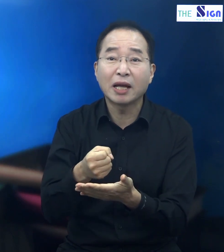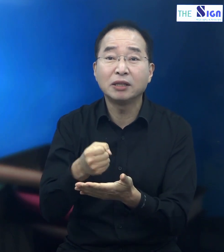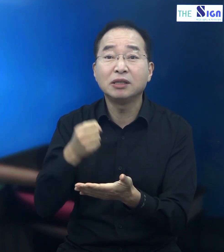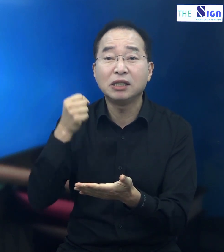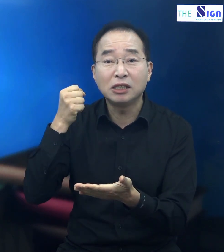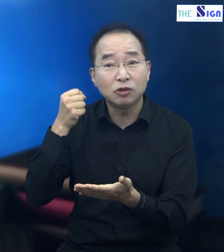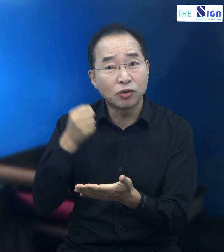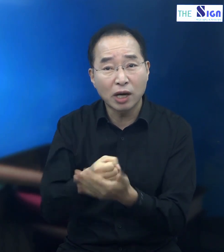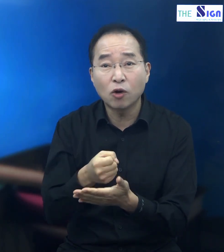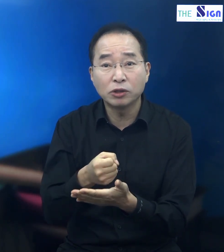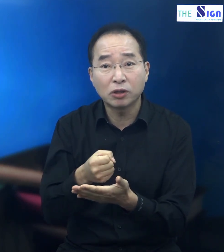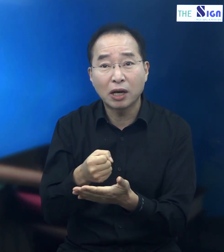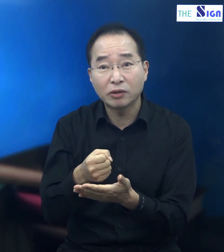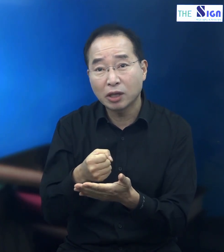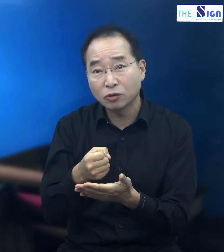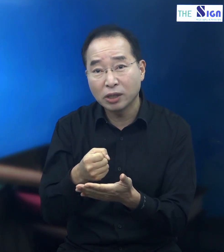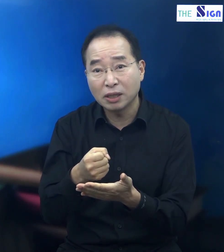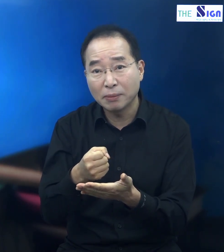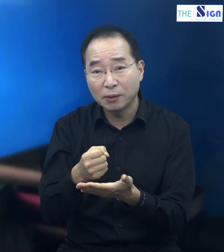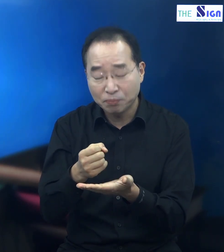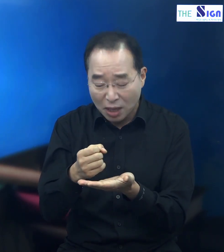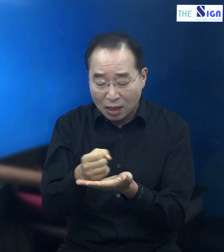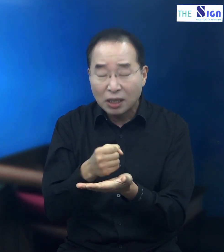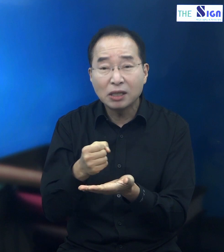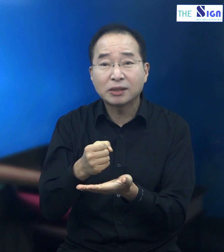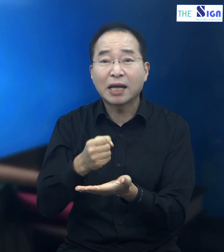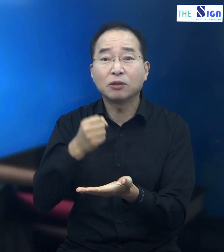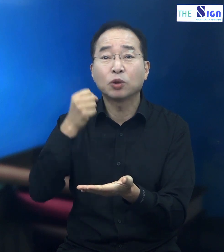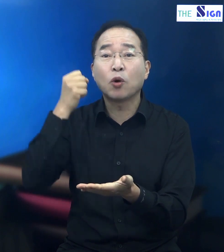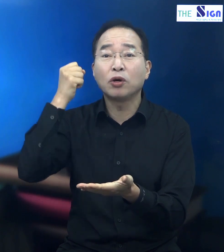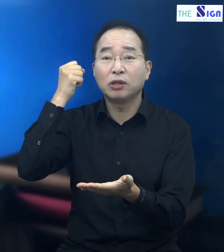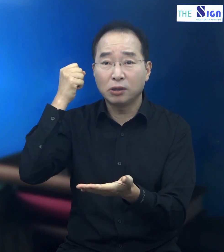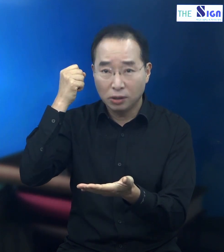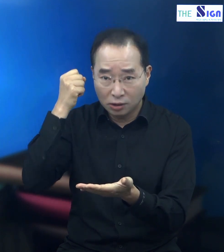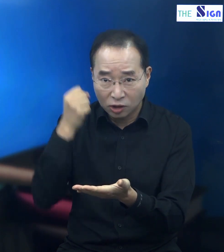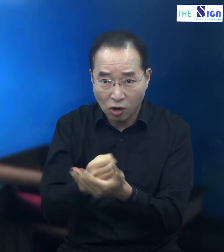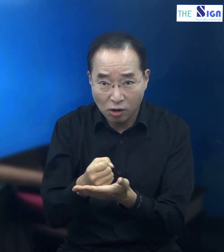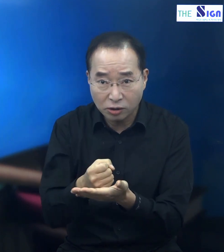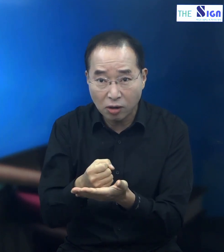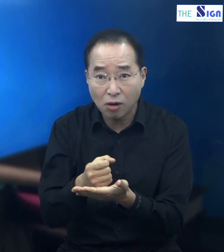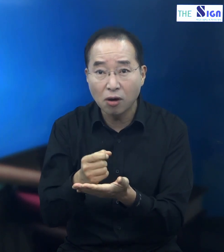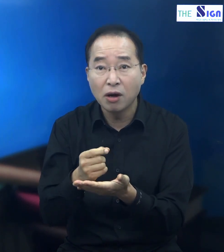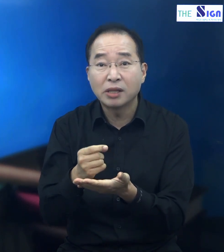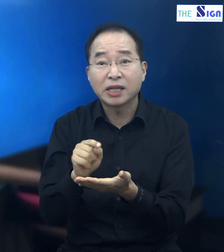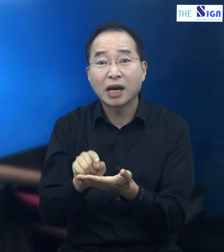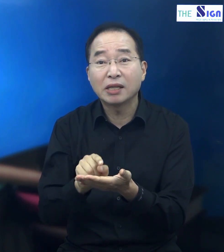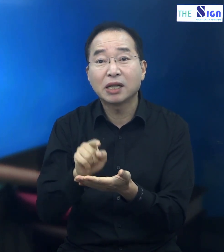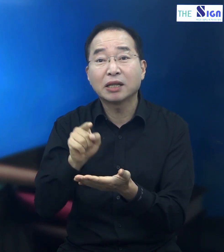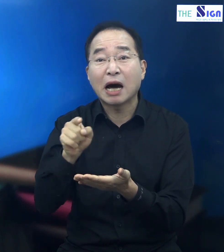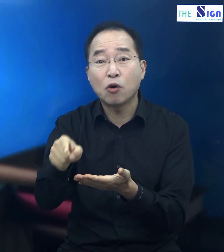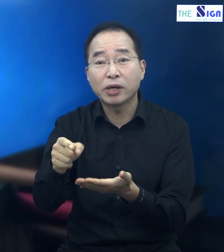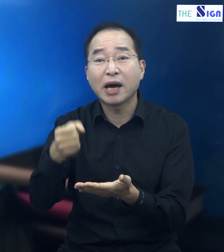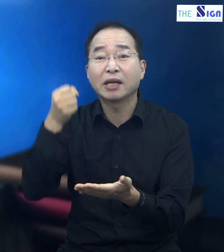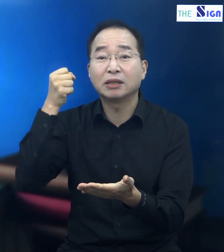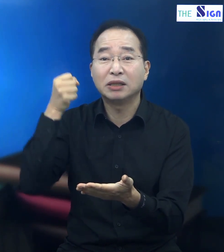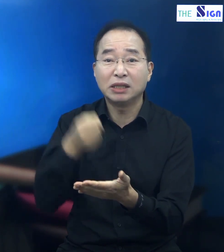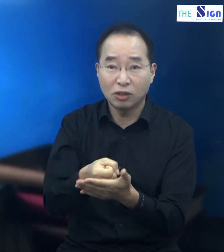정하다라는 이 수화가 어디서 나왔냐로 되어 있냐면, 이 산통을 쳐서 상가지가 나오게 하는